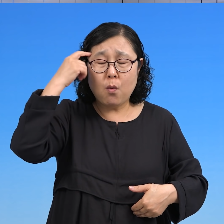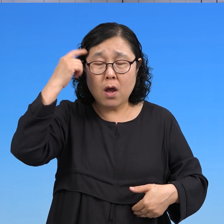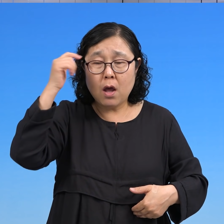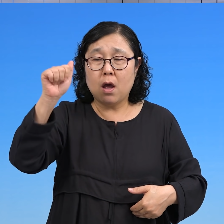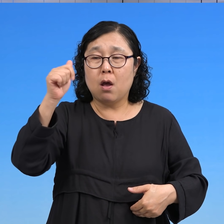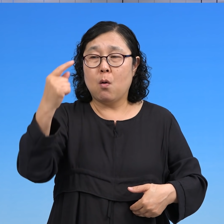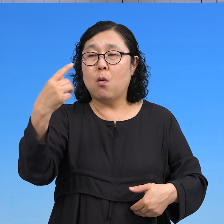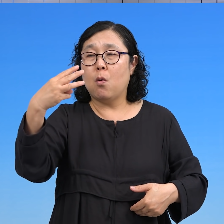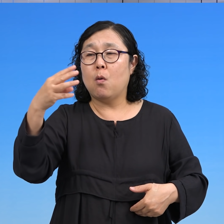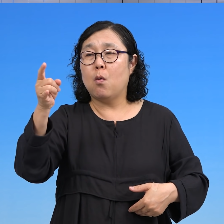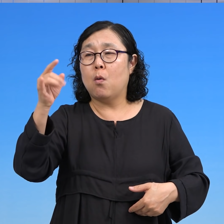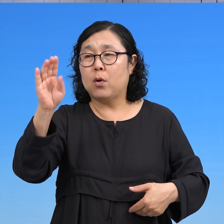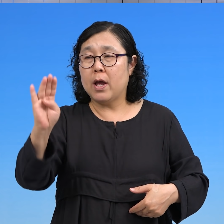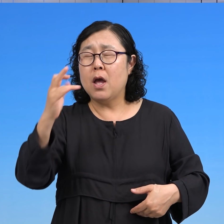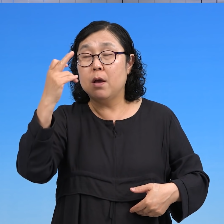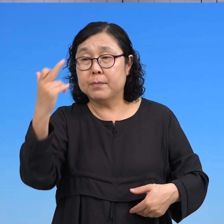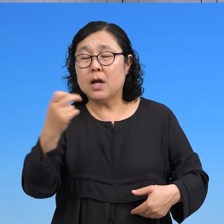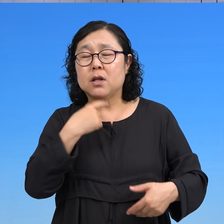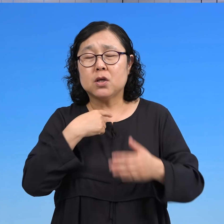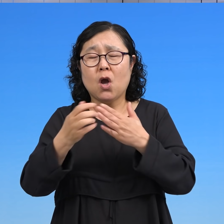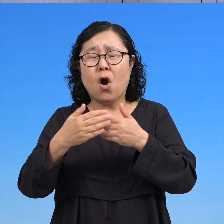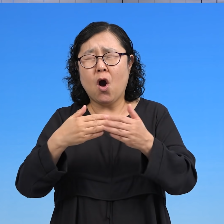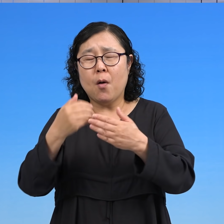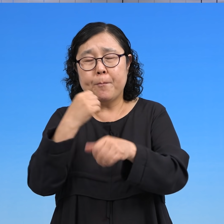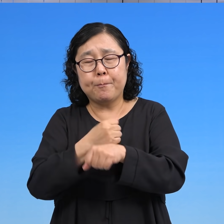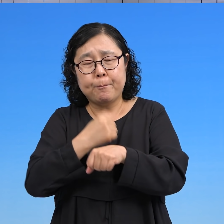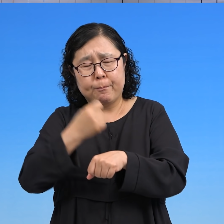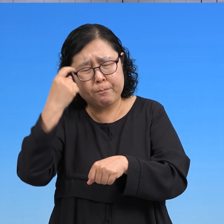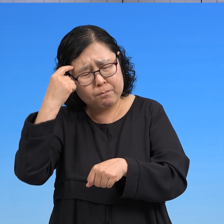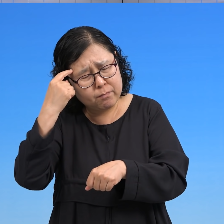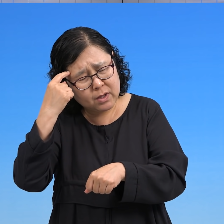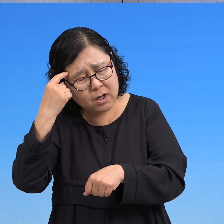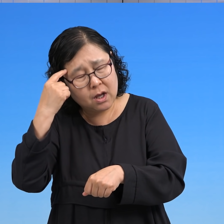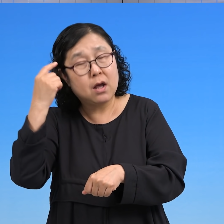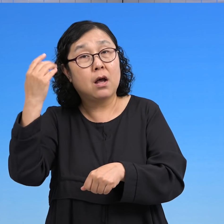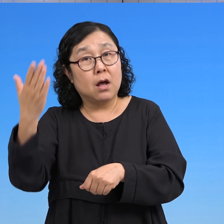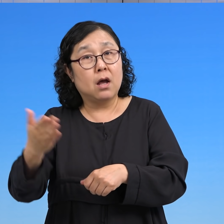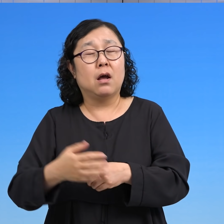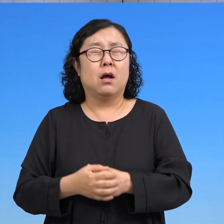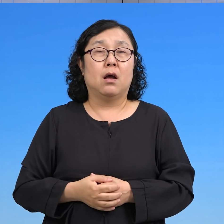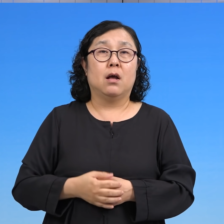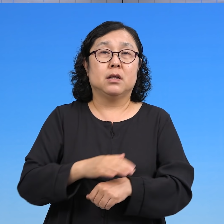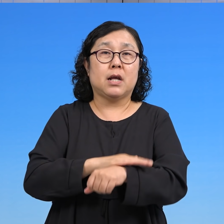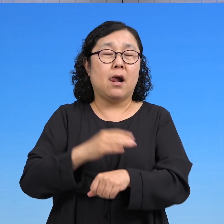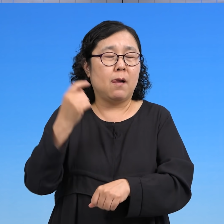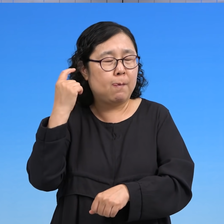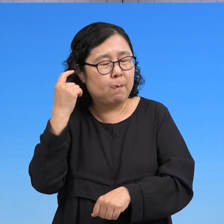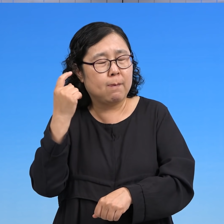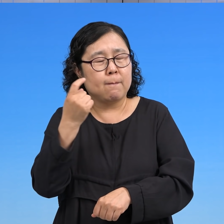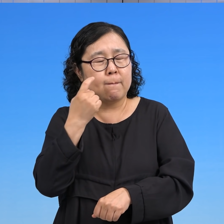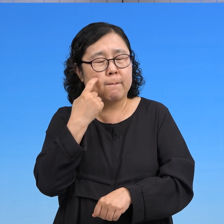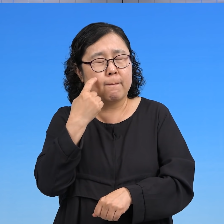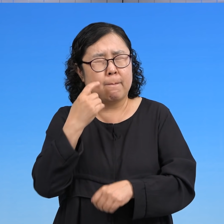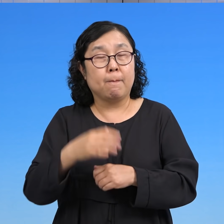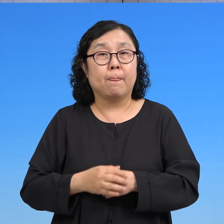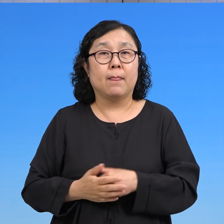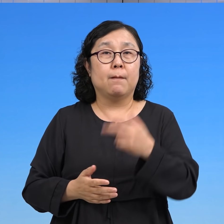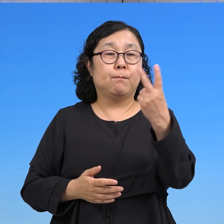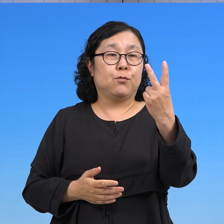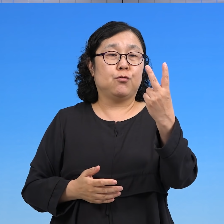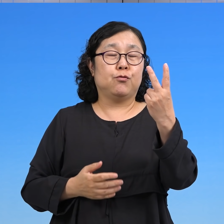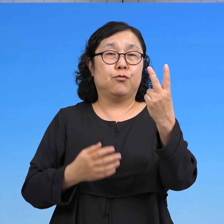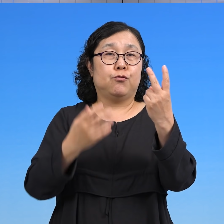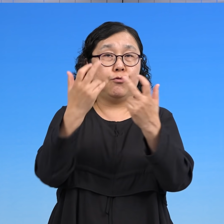급성 우울증의 상징인 호렙산을 경험하는 게 가정의 대안인가? 참 잘 들어보세요. 여러분, 이